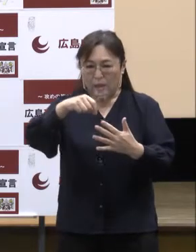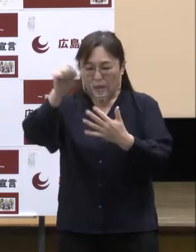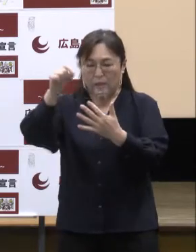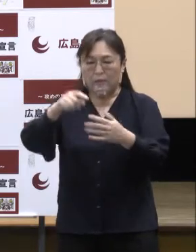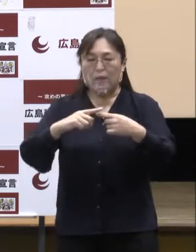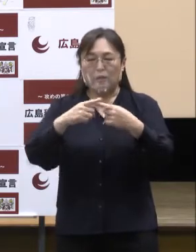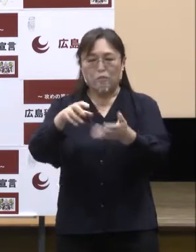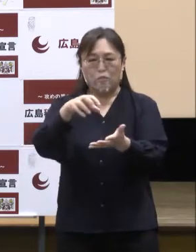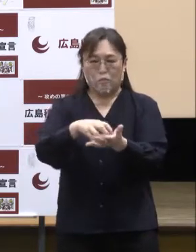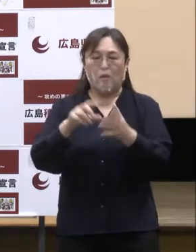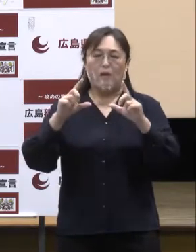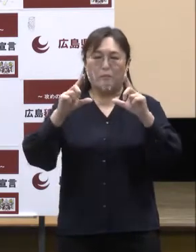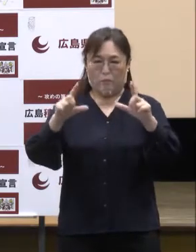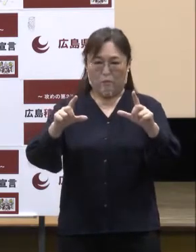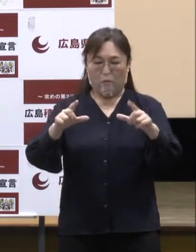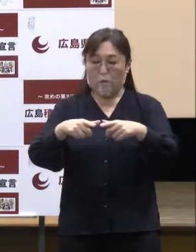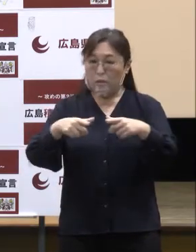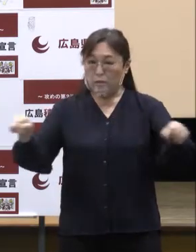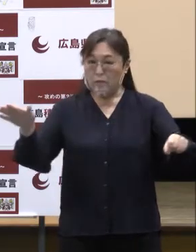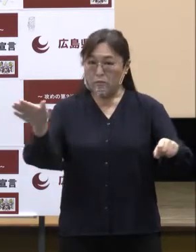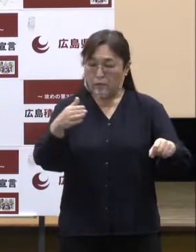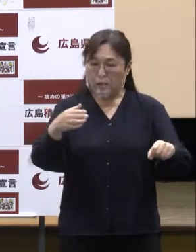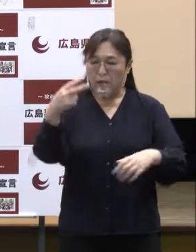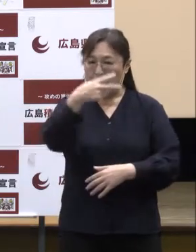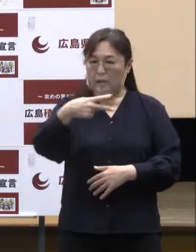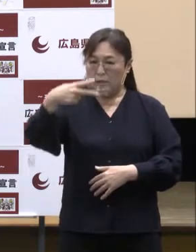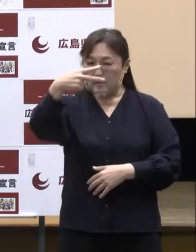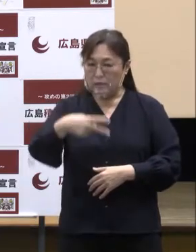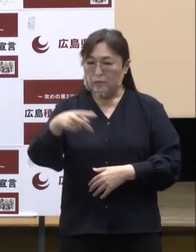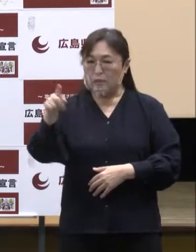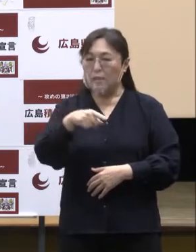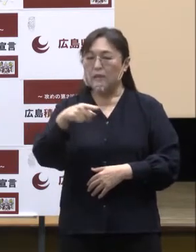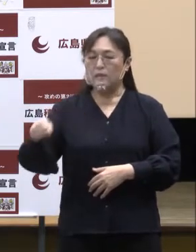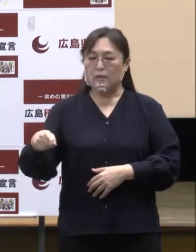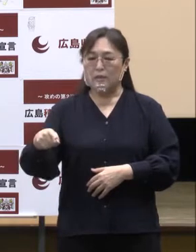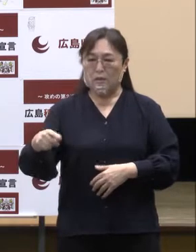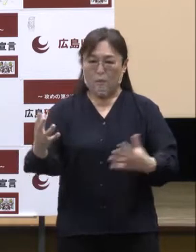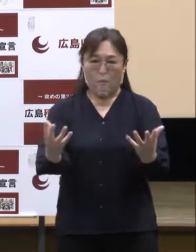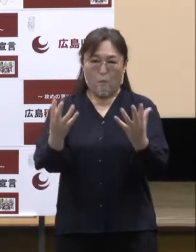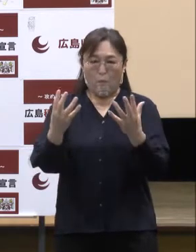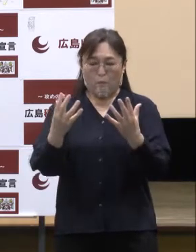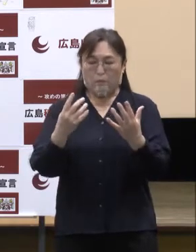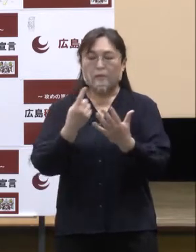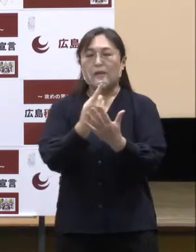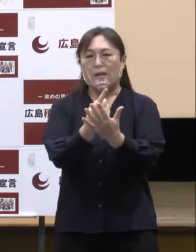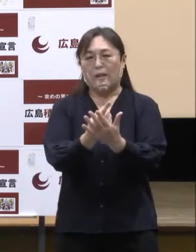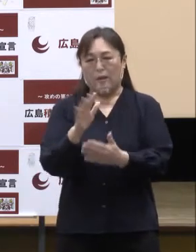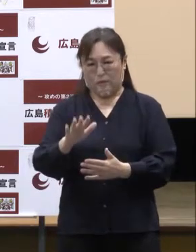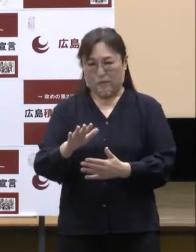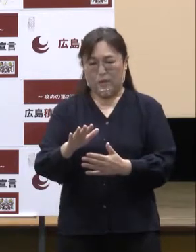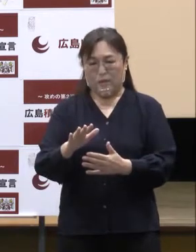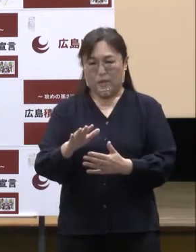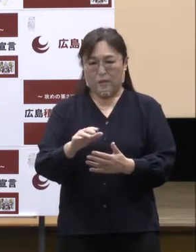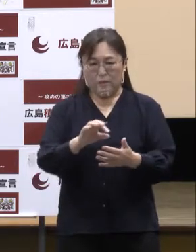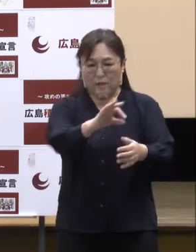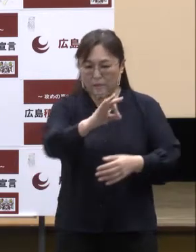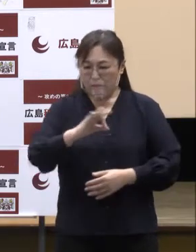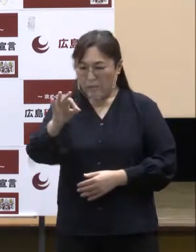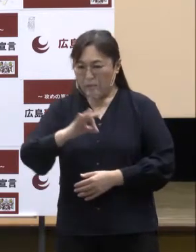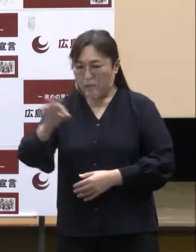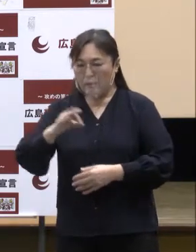このコンペですね、全国から延べ2000人を超える、参加がございまして、で1万件以上の投稿をいただいております